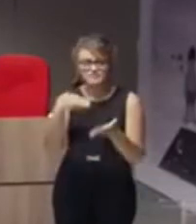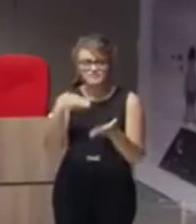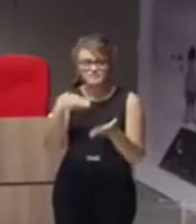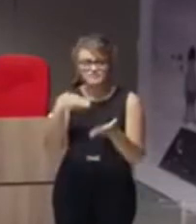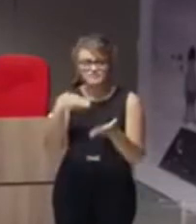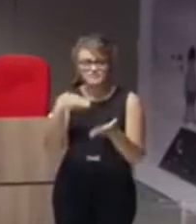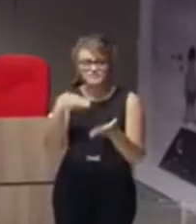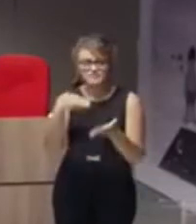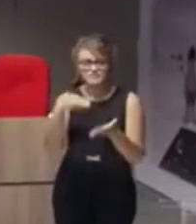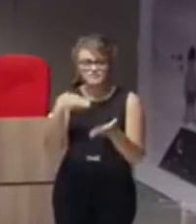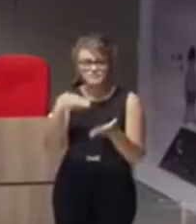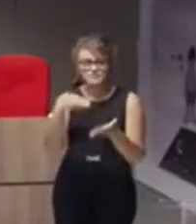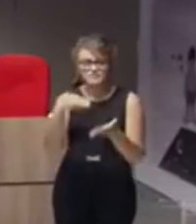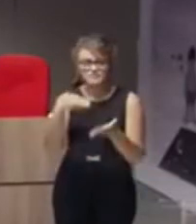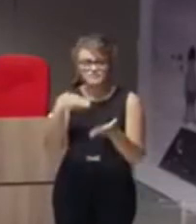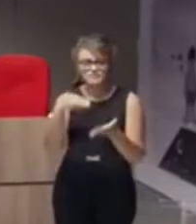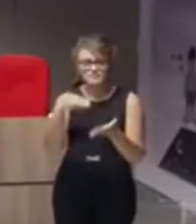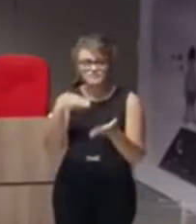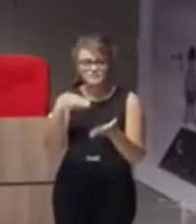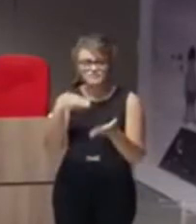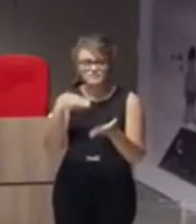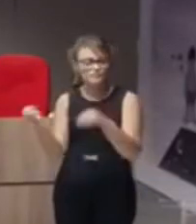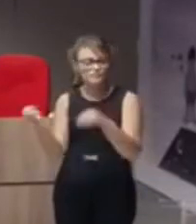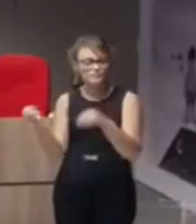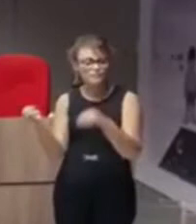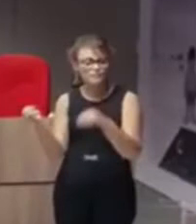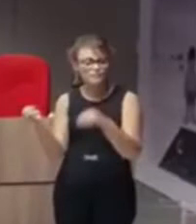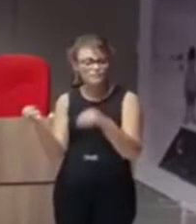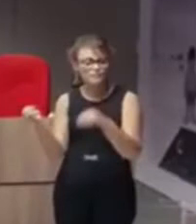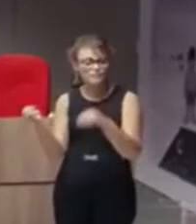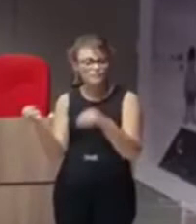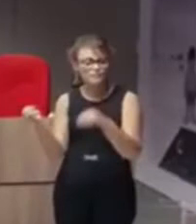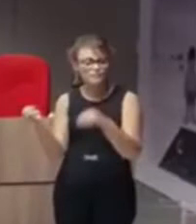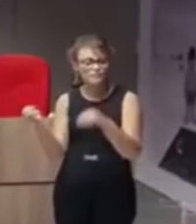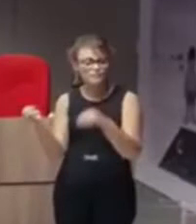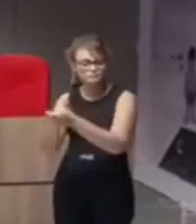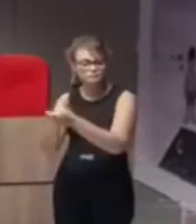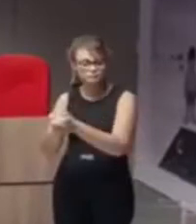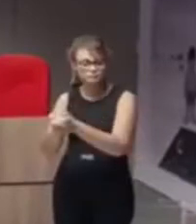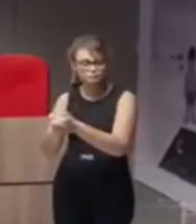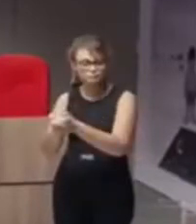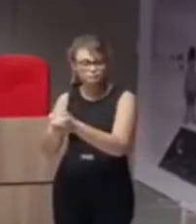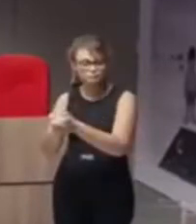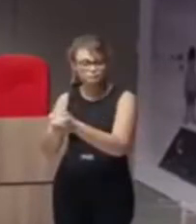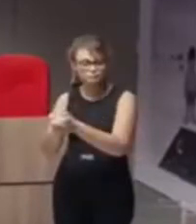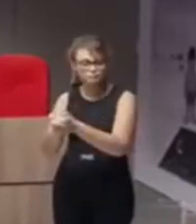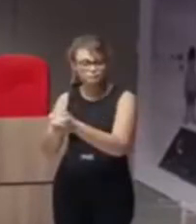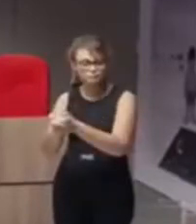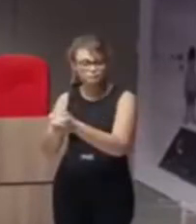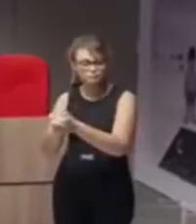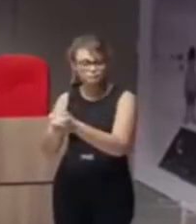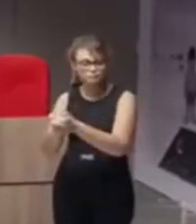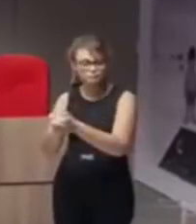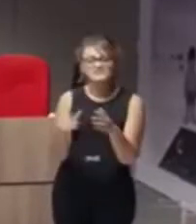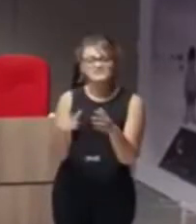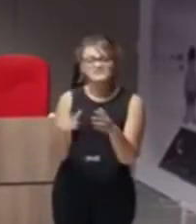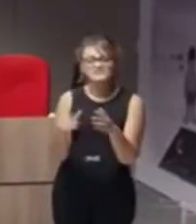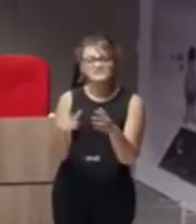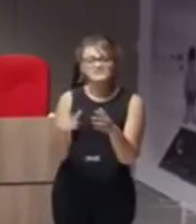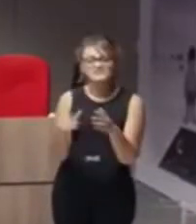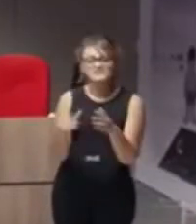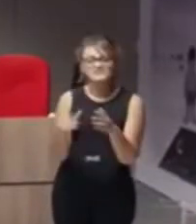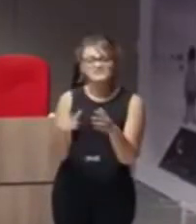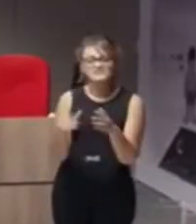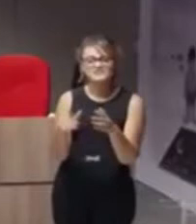Trabalho por essa inovação também, pela parceria com que realizou com